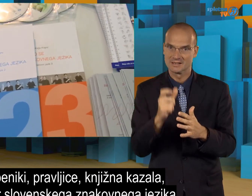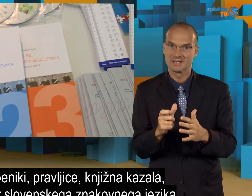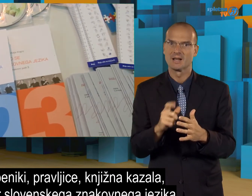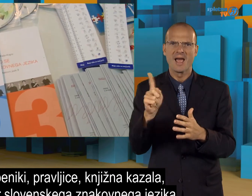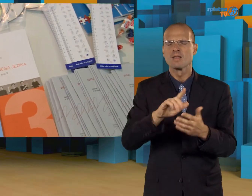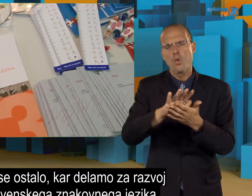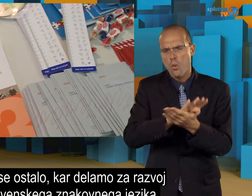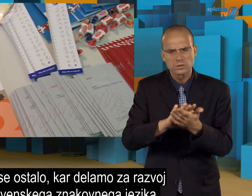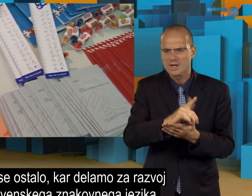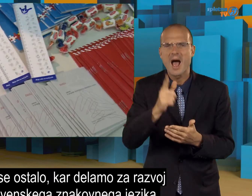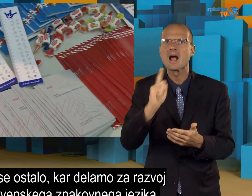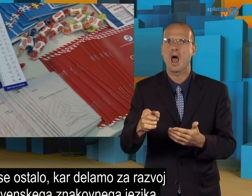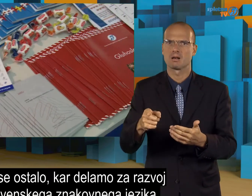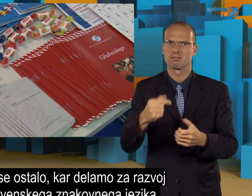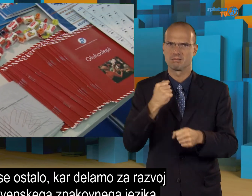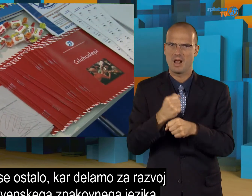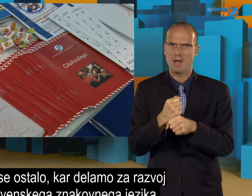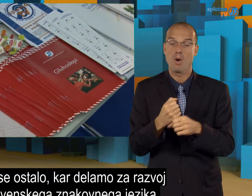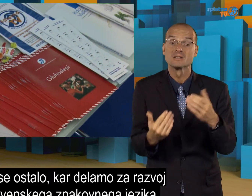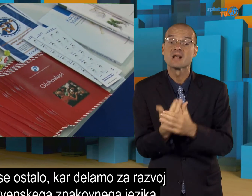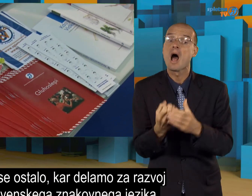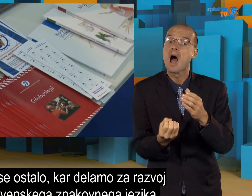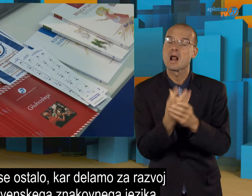slovenskega znakovnega jezika, je sprožilo ogromen odziv.